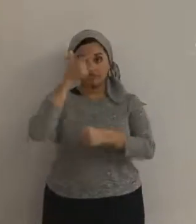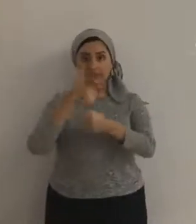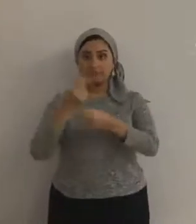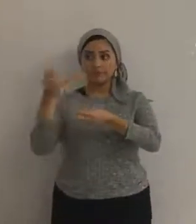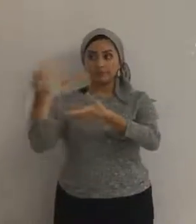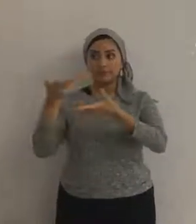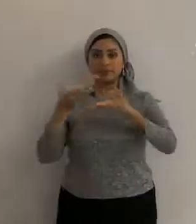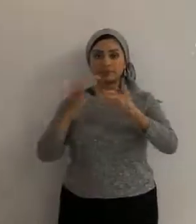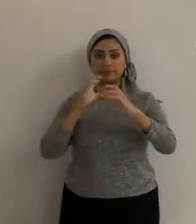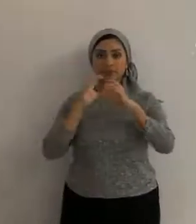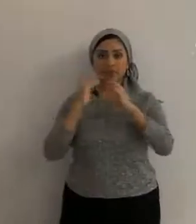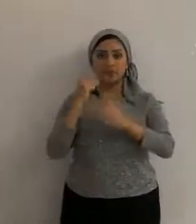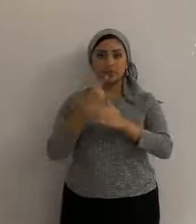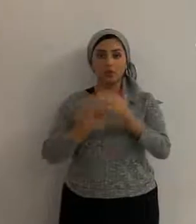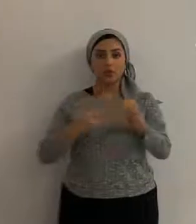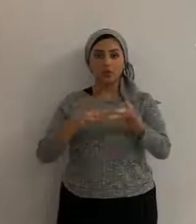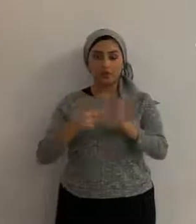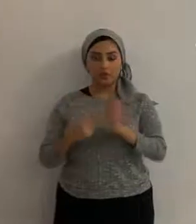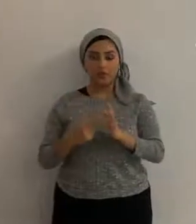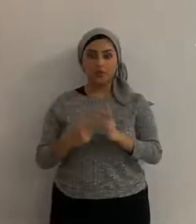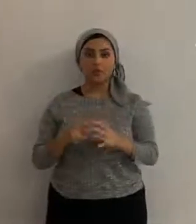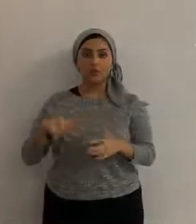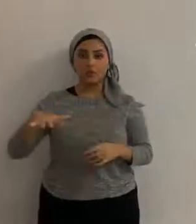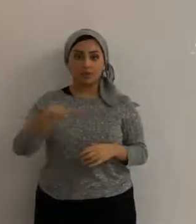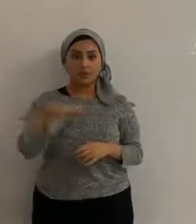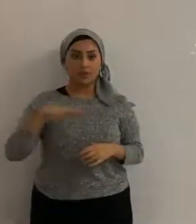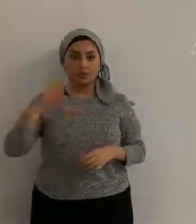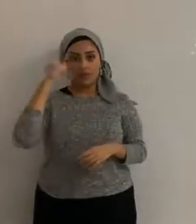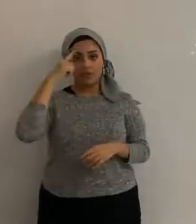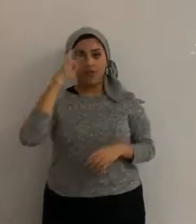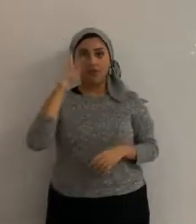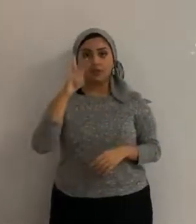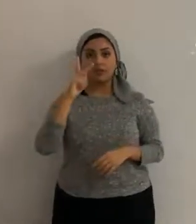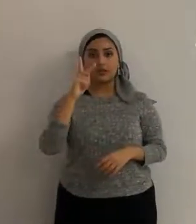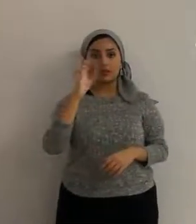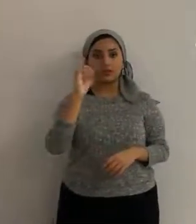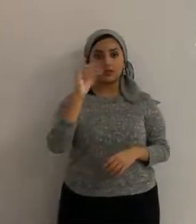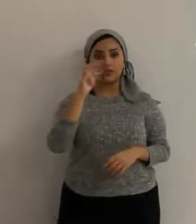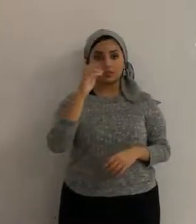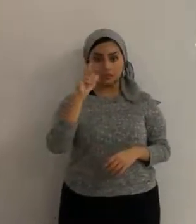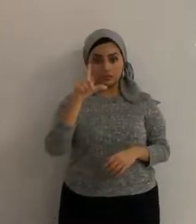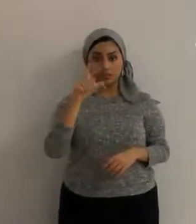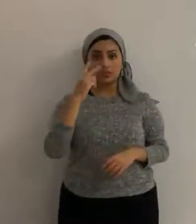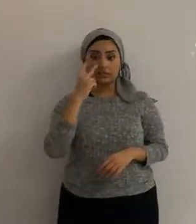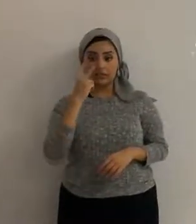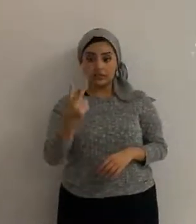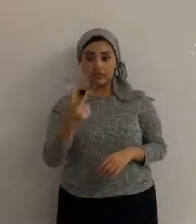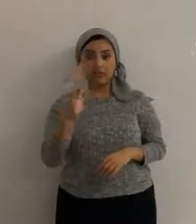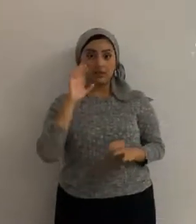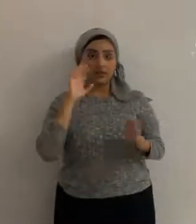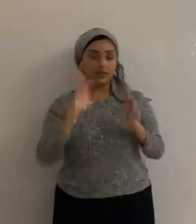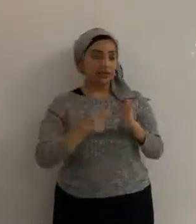se trata todo esto, pero ya es la explanada. Si ustedes se dan cuenta, hacia la izquierda vemos